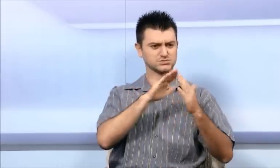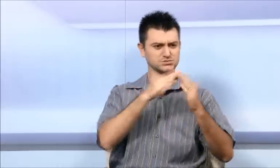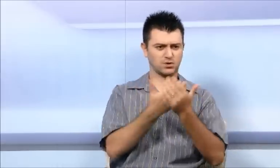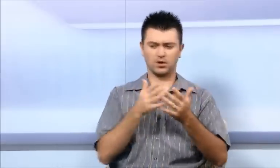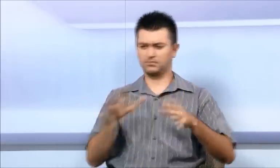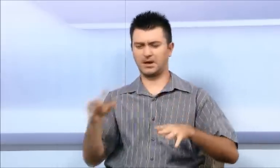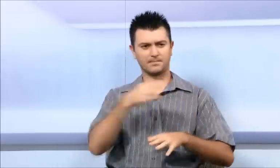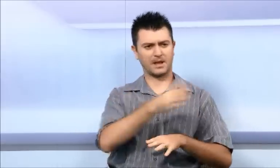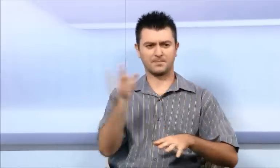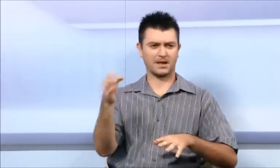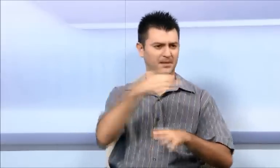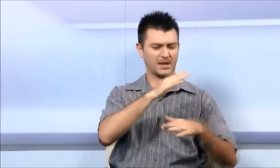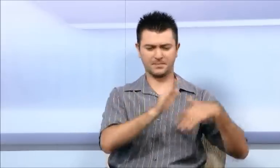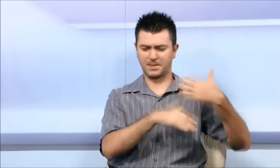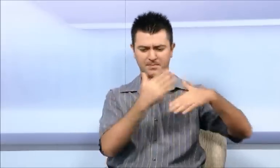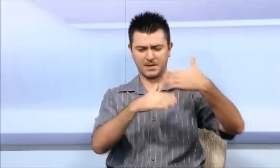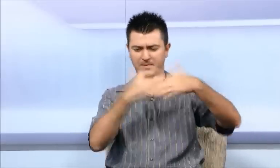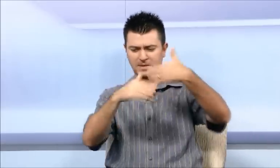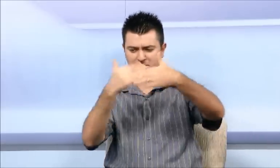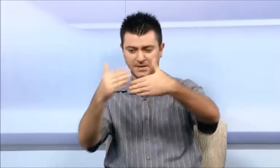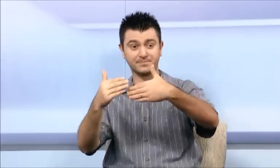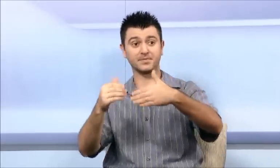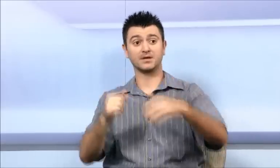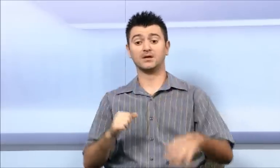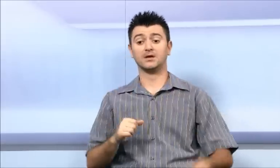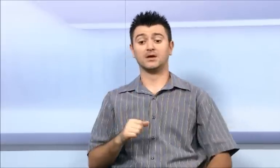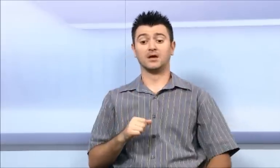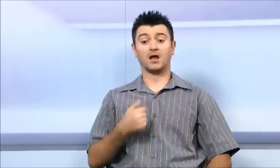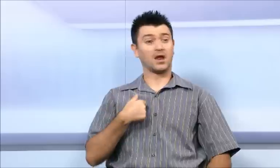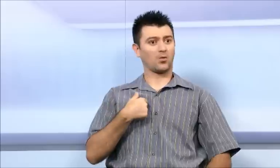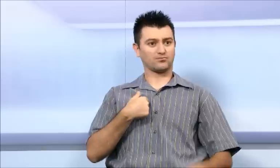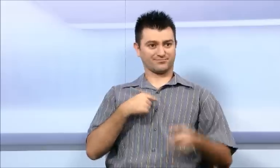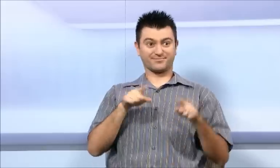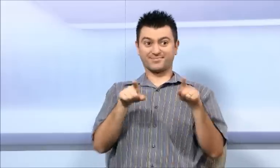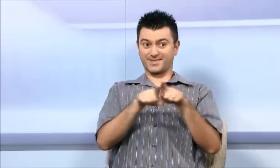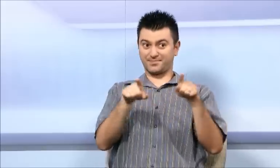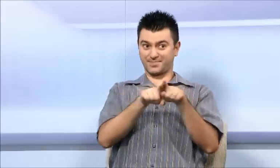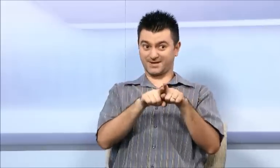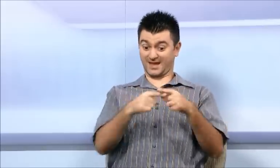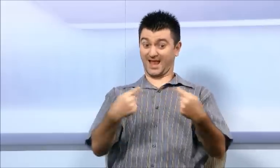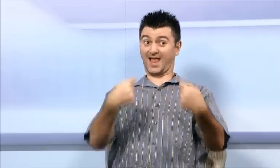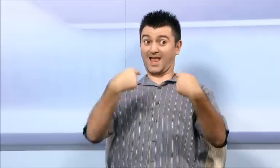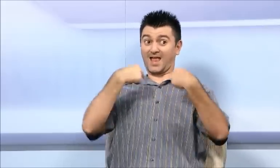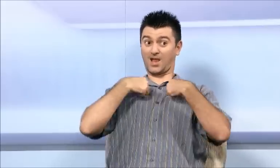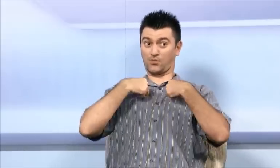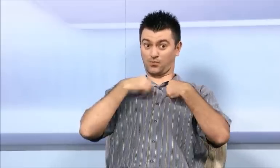Então, lembra que eu fui de uma escola para outra, Sim. tive dificuldade para me desenvolver.